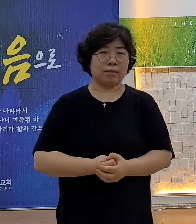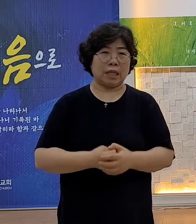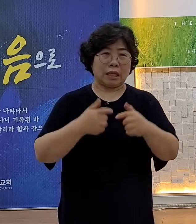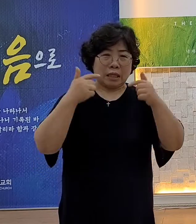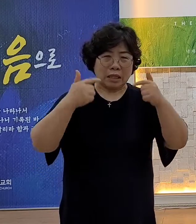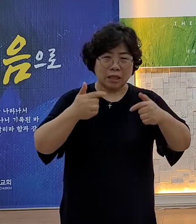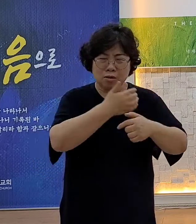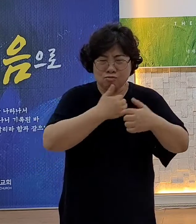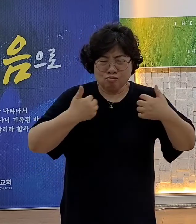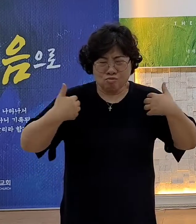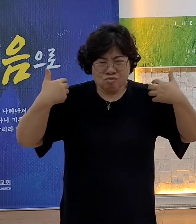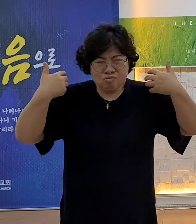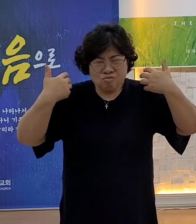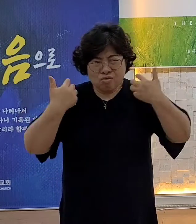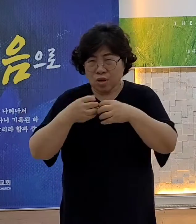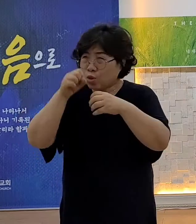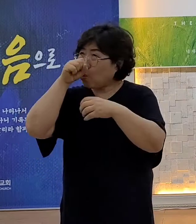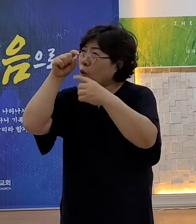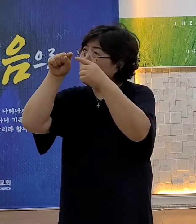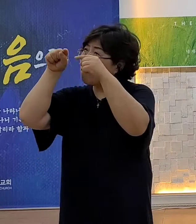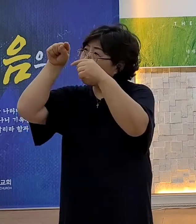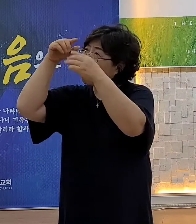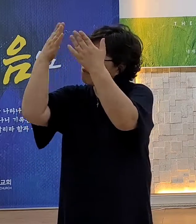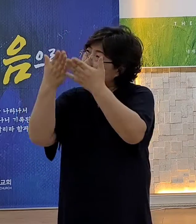늘 풍성하게 좋은 것만 주셨다? 거짓말.